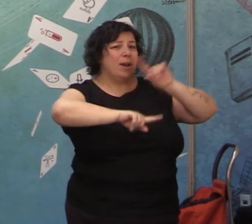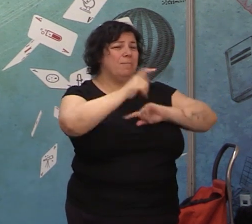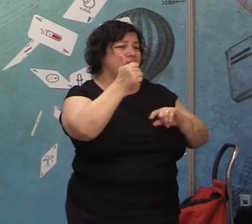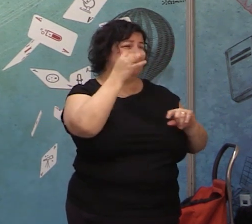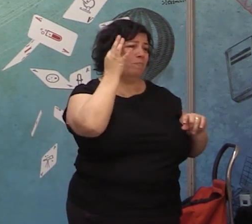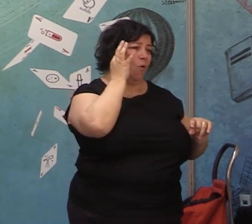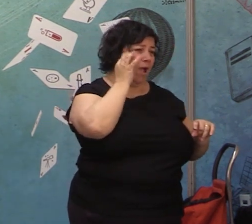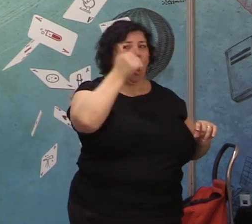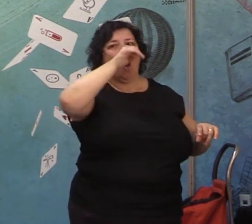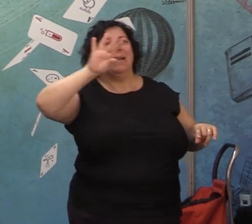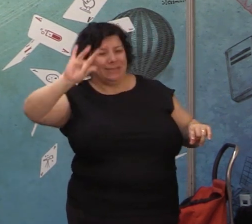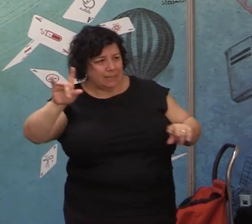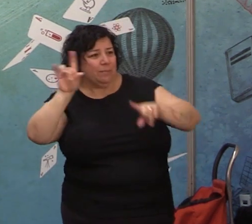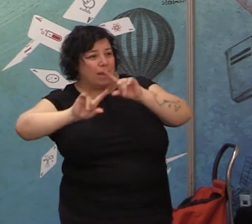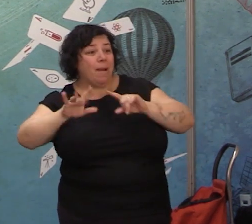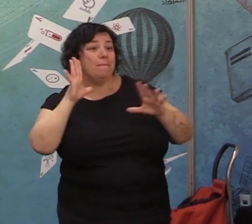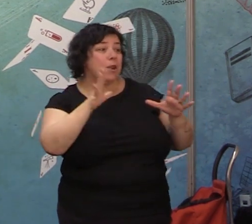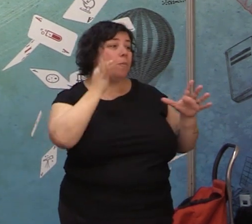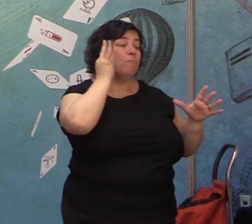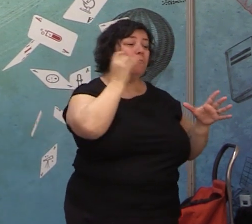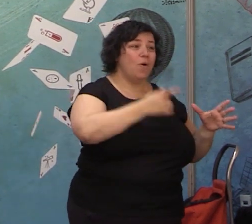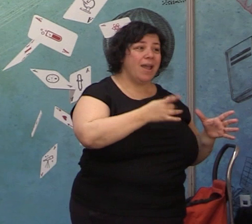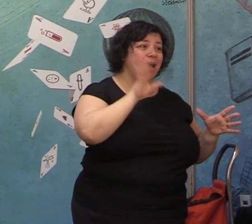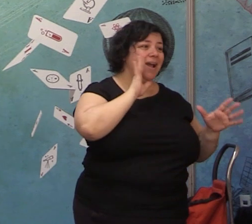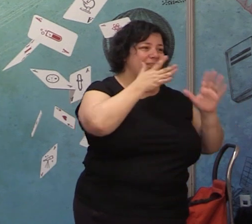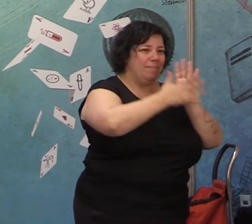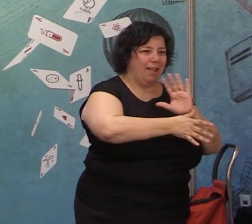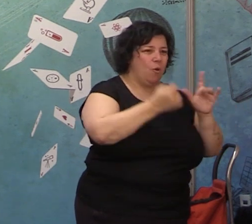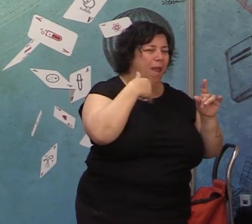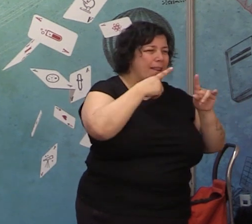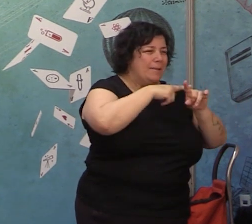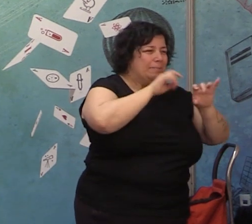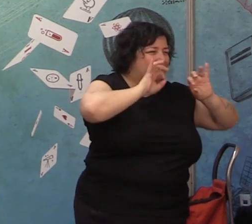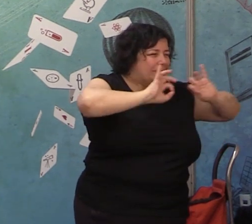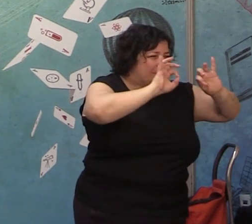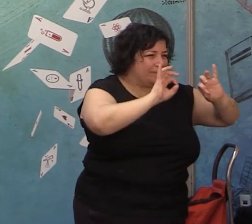mujer, del hombre también, pero de la mujer ya habéis visto las peculiaridades.